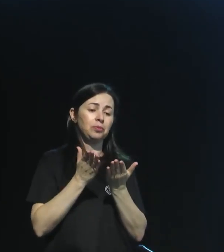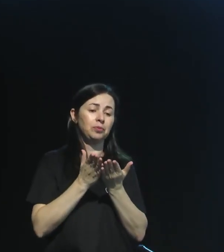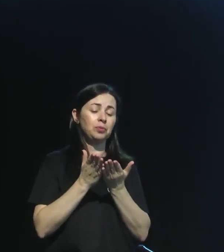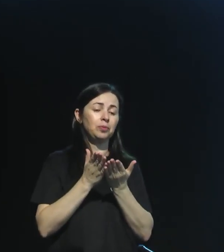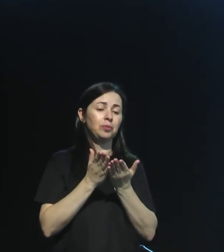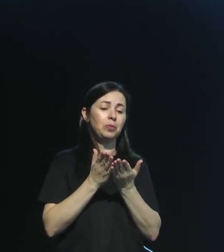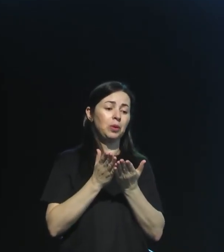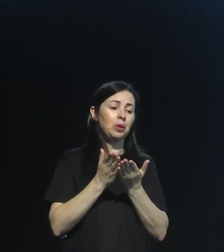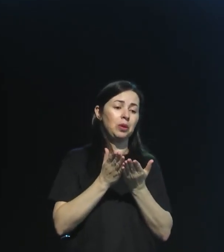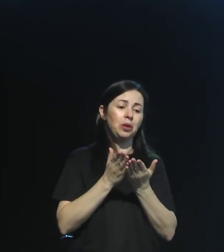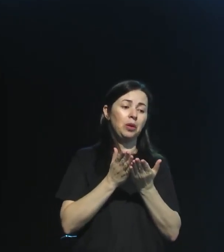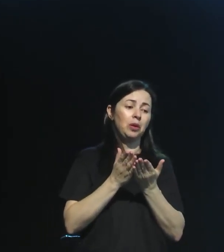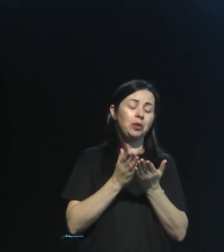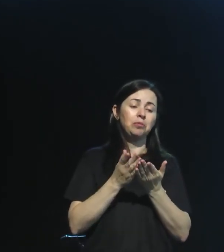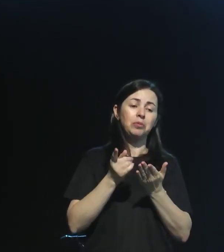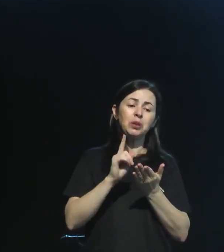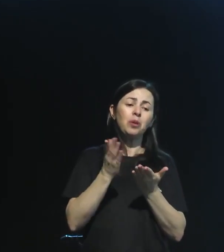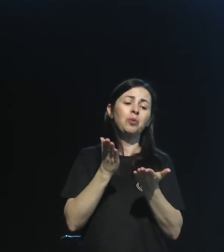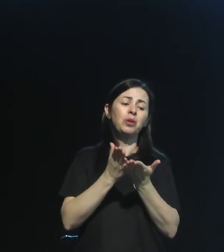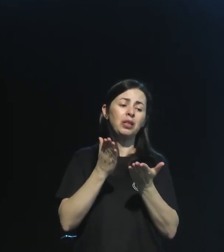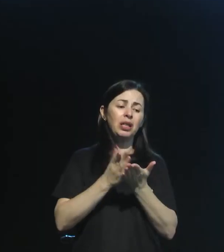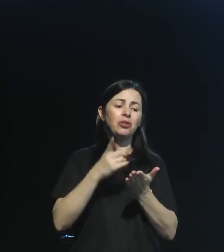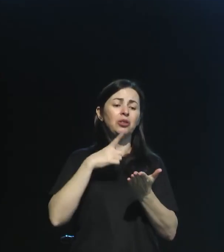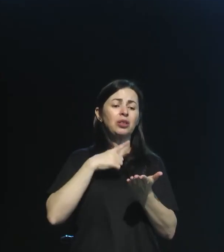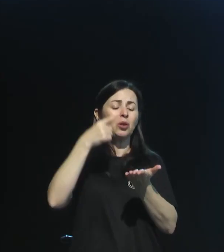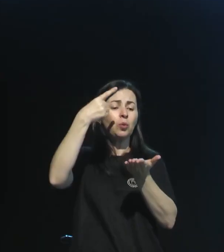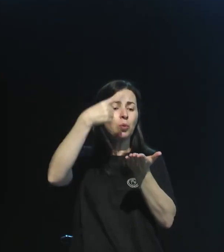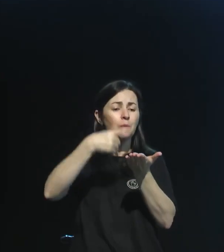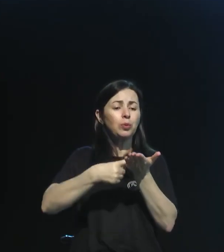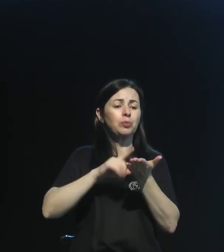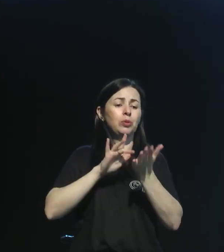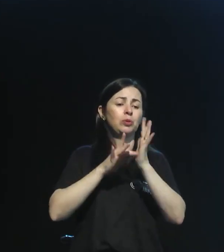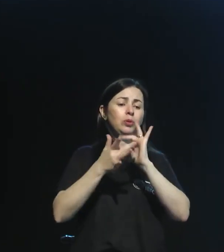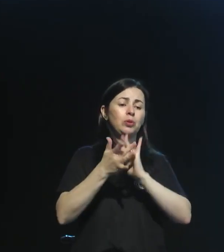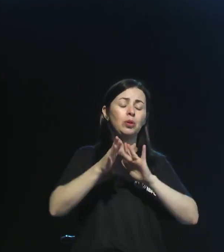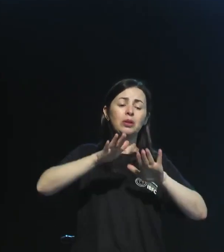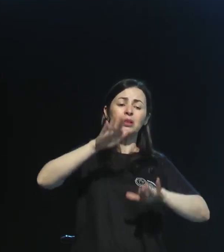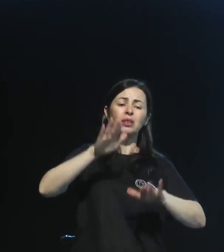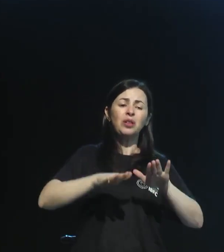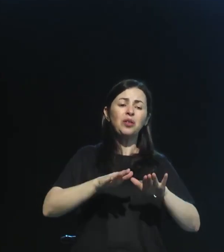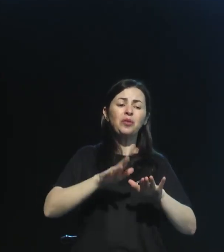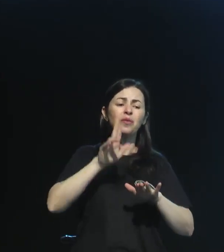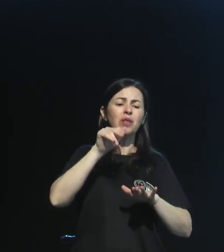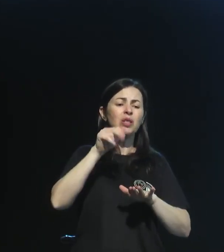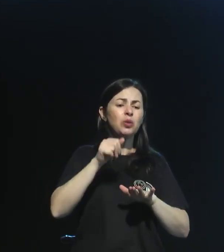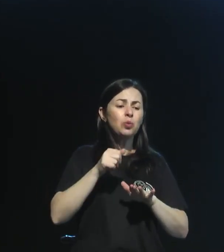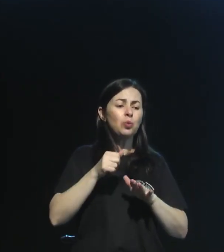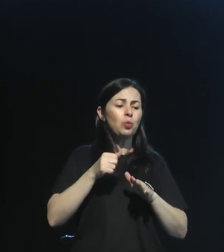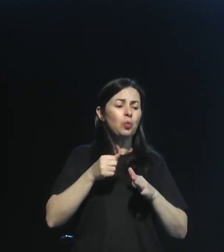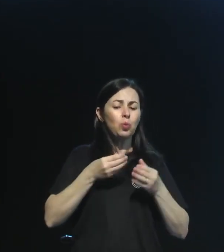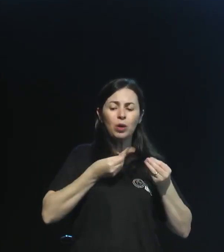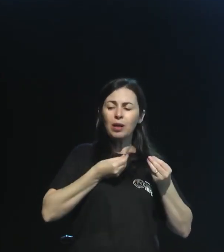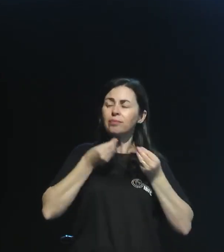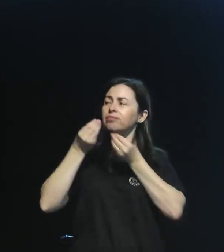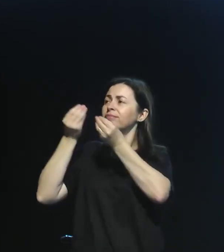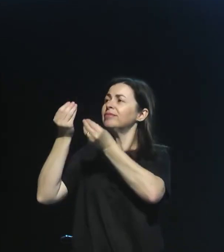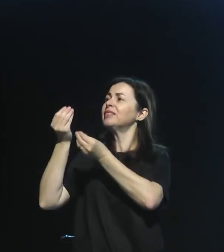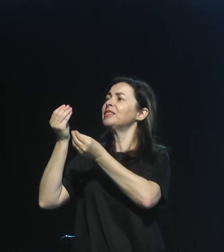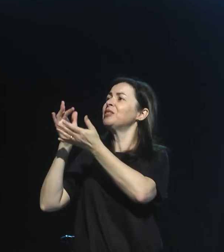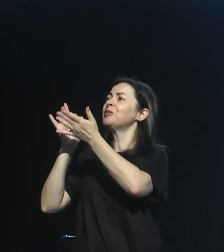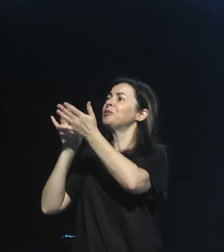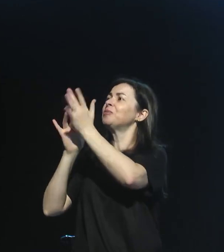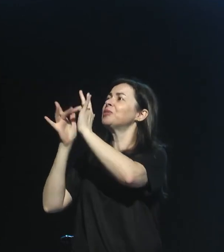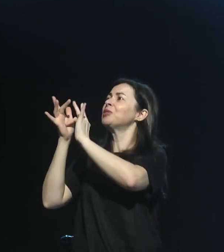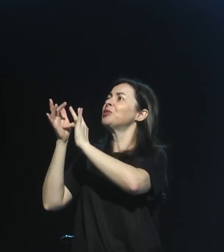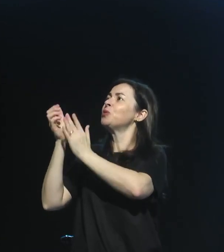extremamente comprometido com Cristo. Talvez você nunca entregou o controle da sua vida a Jesus. E você